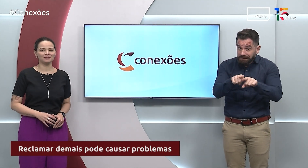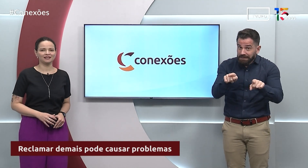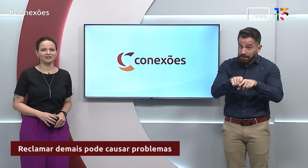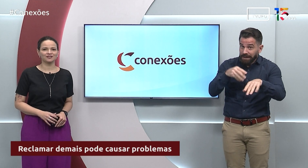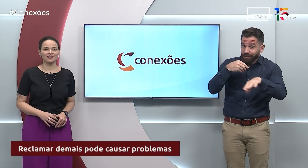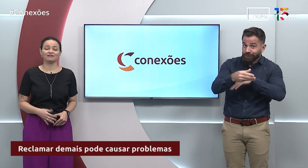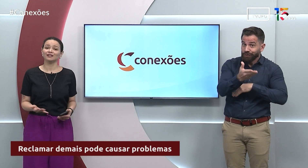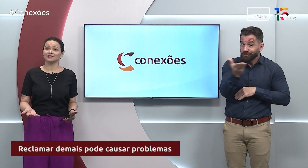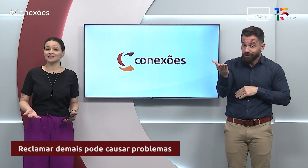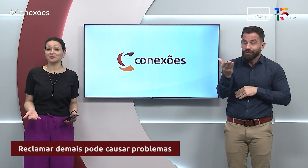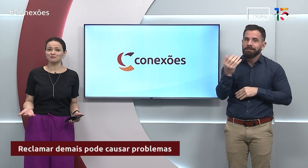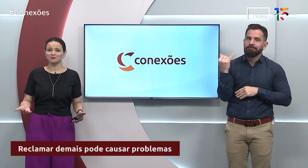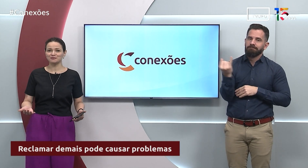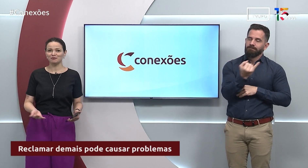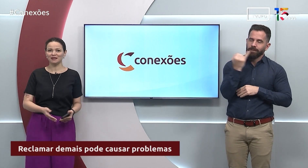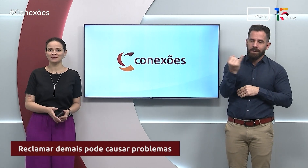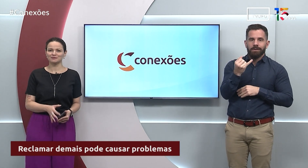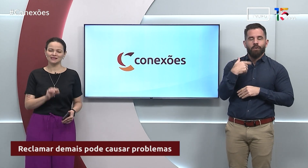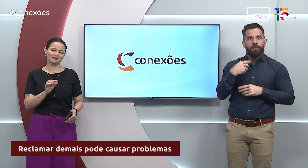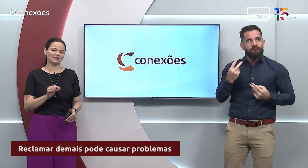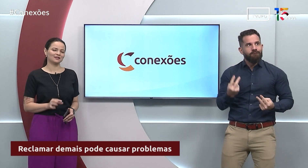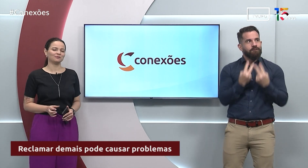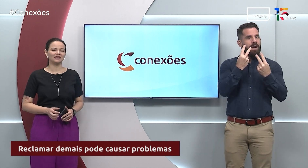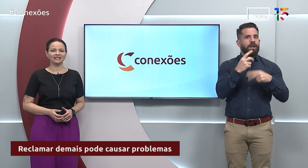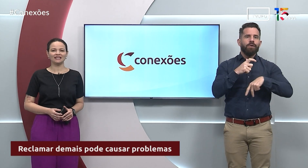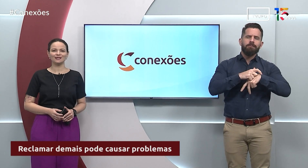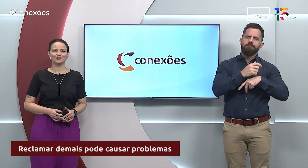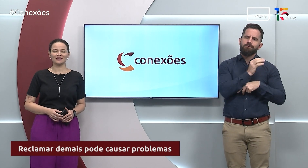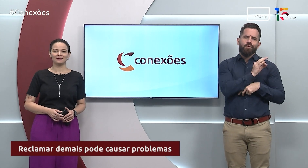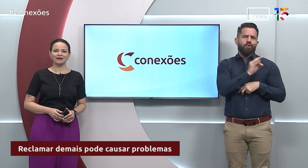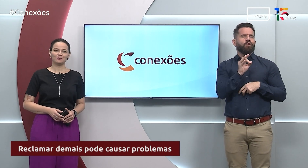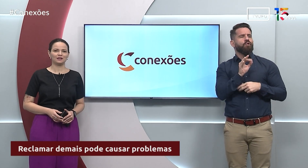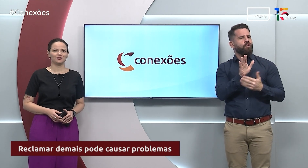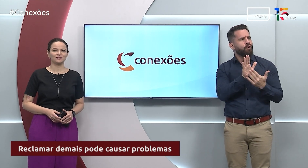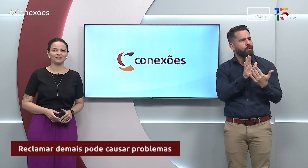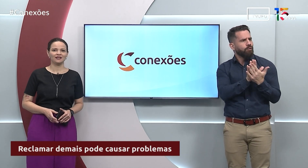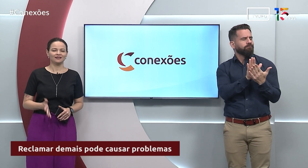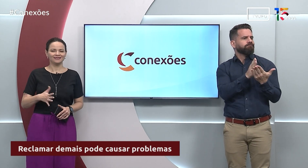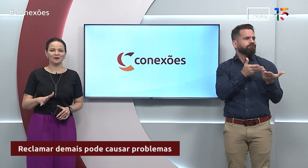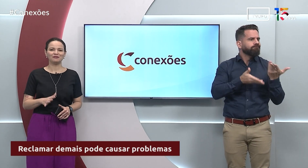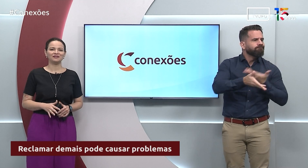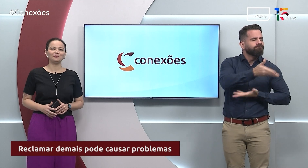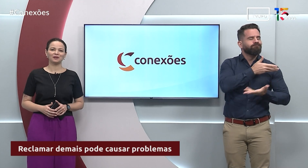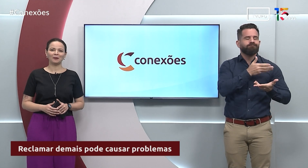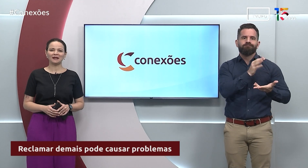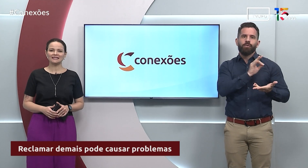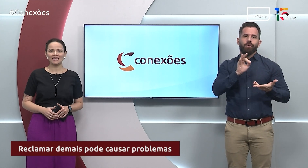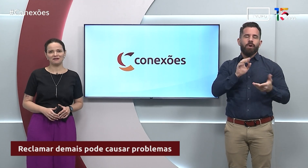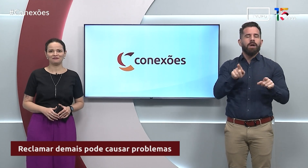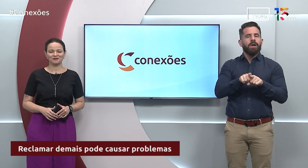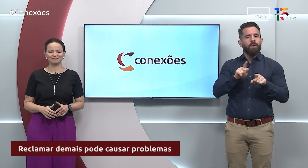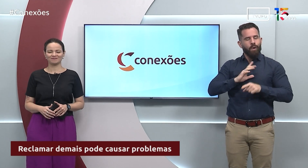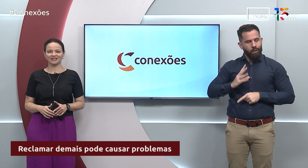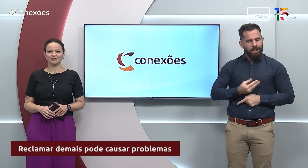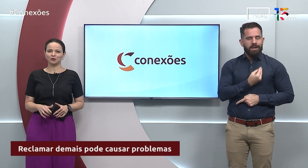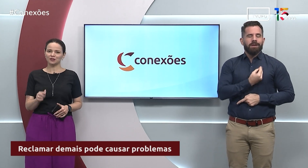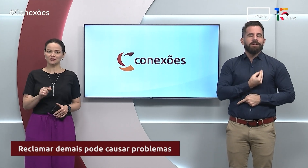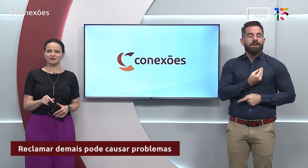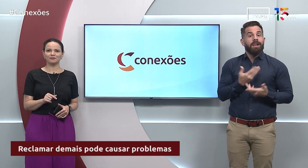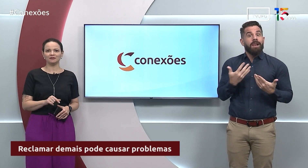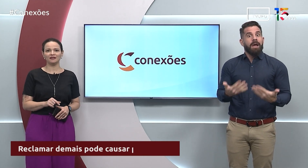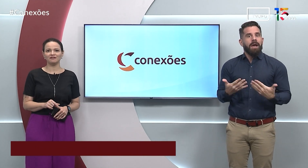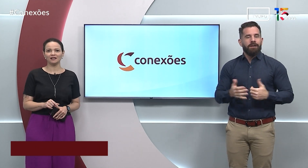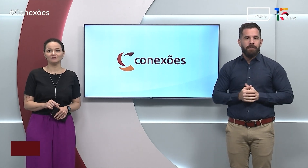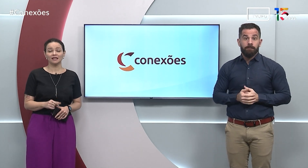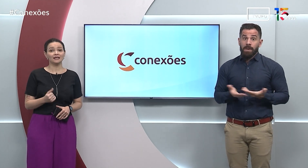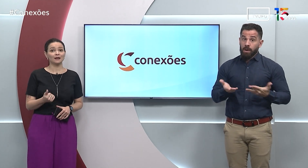dica importante, valorizar os bons momentos, mesmo que sejam pequenininhos, né, para a gente ter uma vida um pouquinho mais leve. Agora a gente